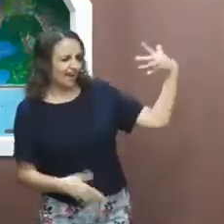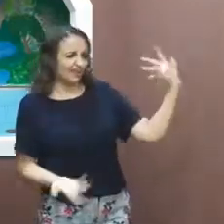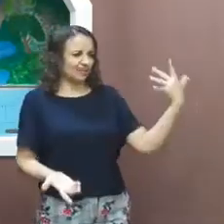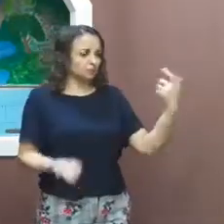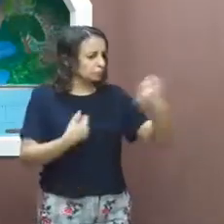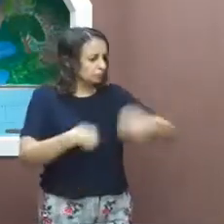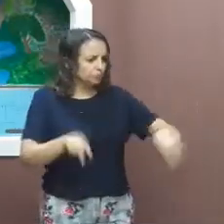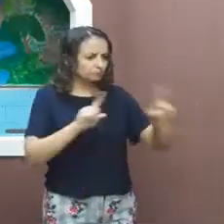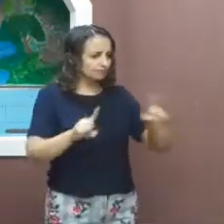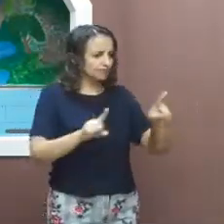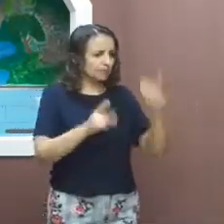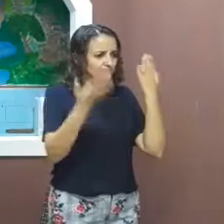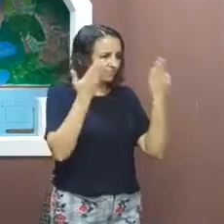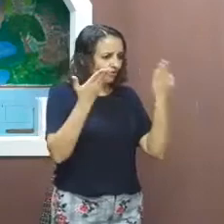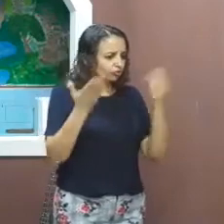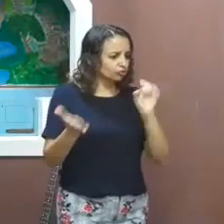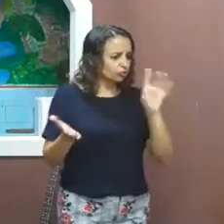terapia?